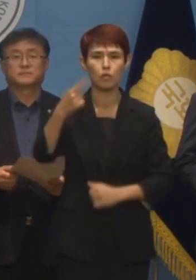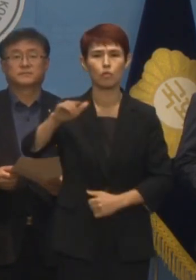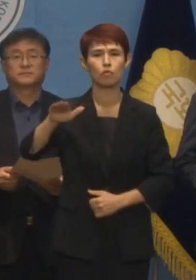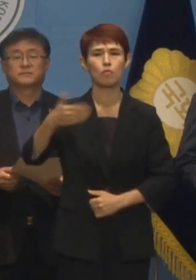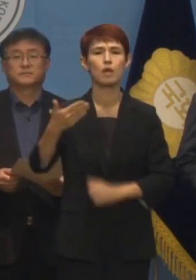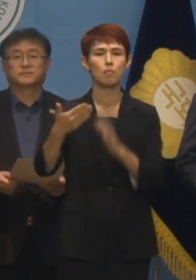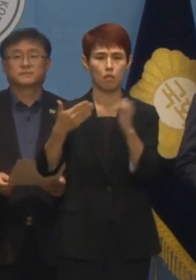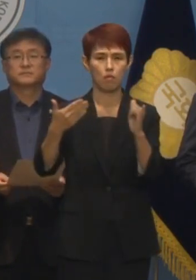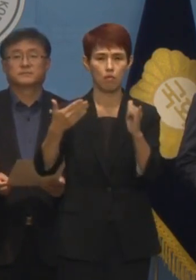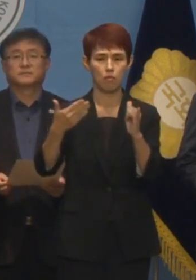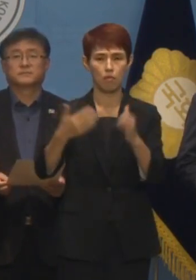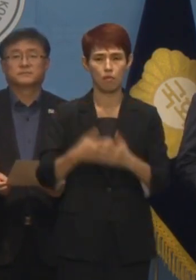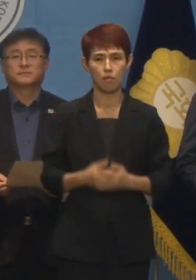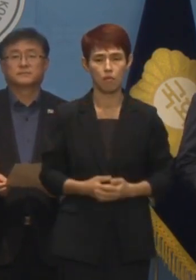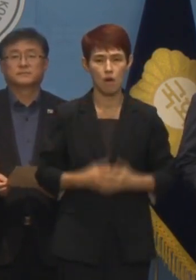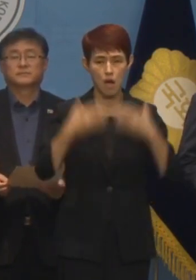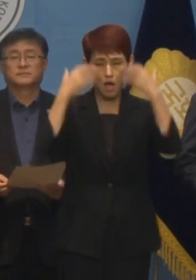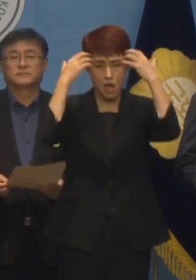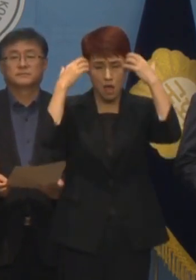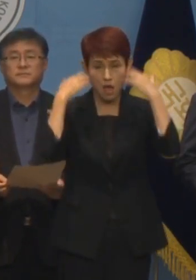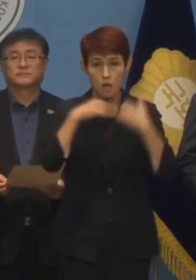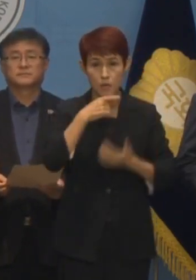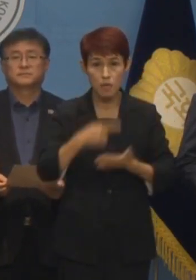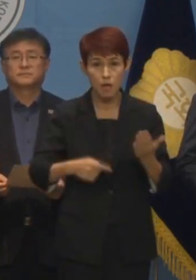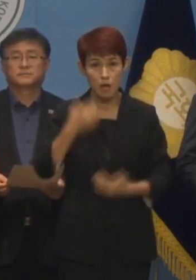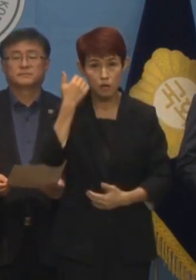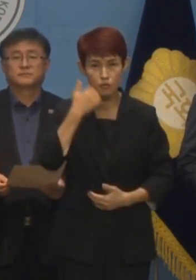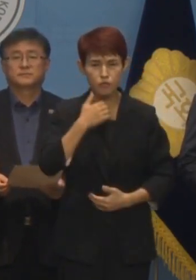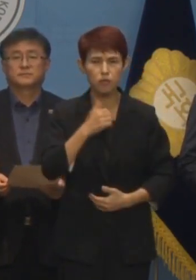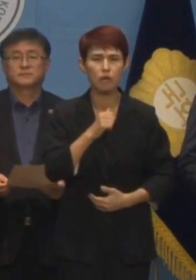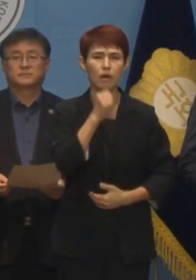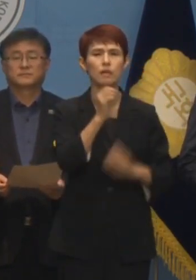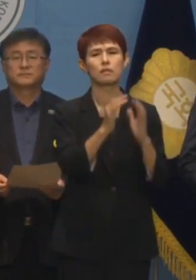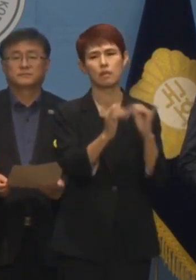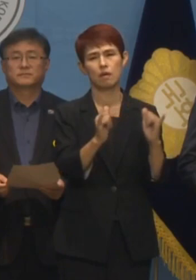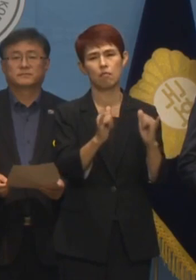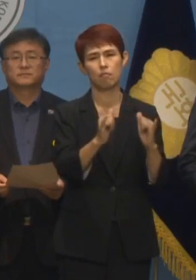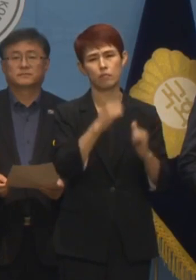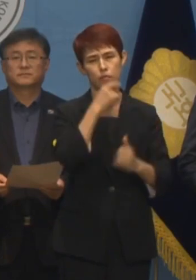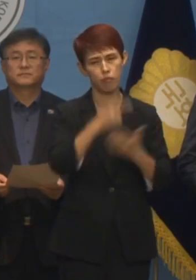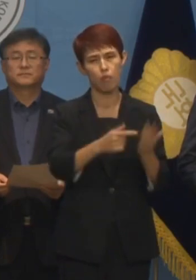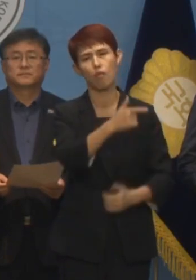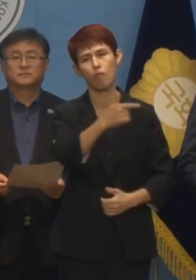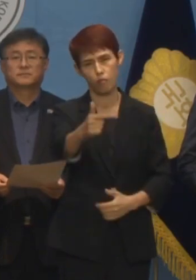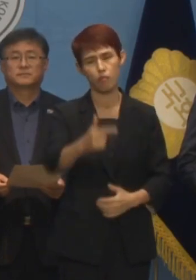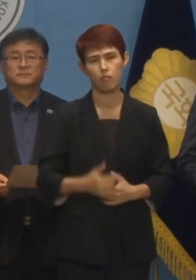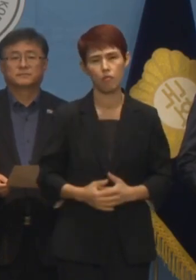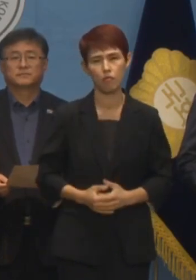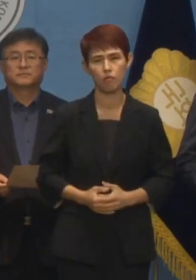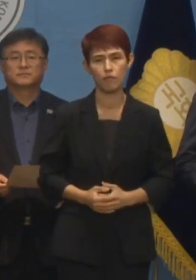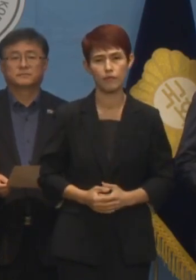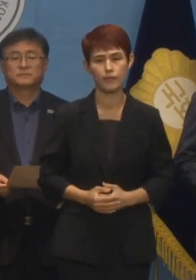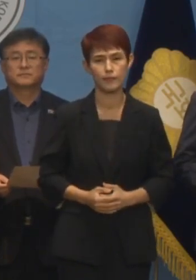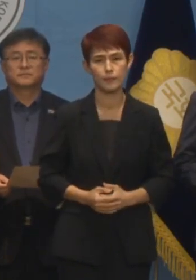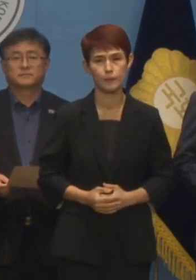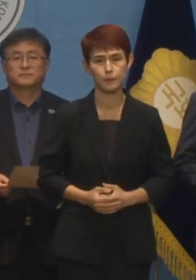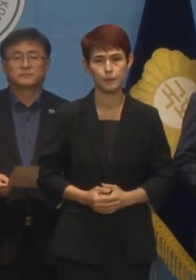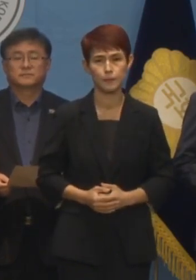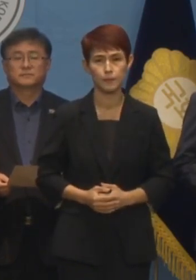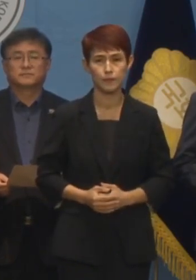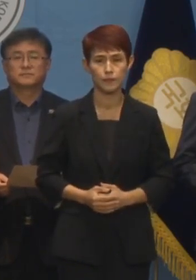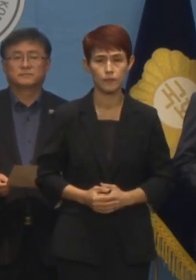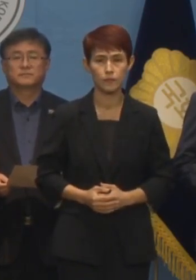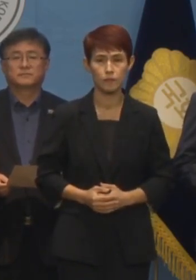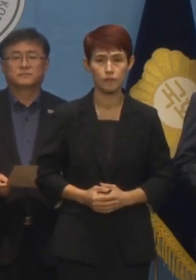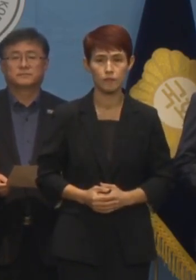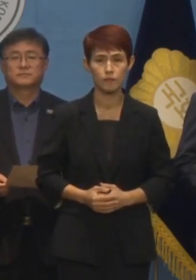합니다. 폭염 피해는 가난한 이웃들에게 더 큰 피해를 안겨주고 있습니다. 그리고